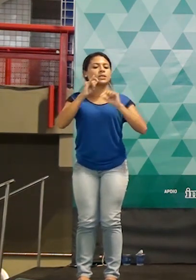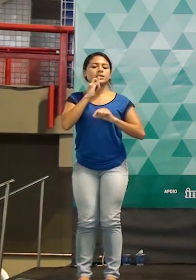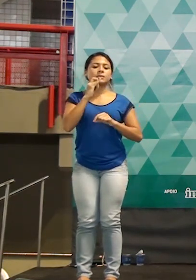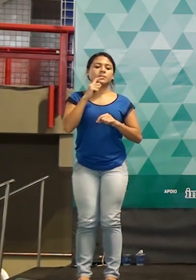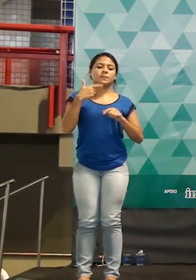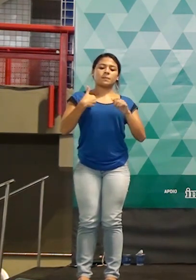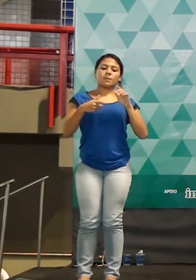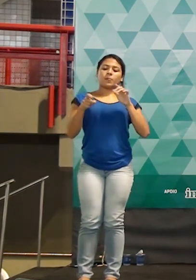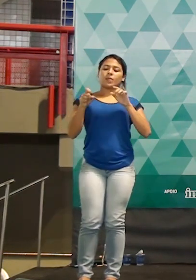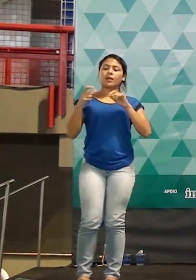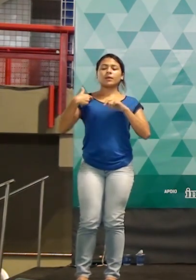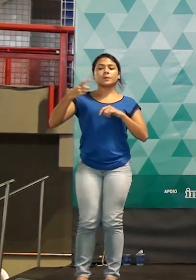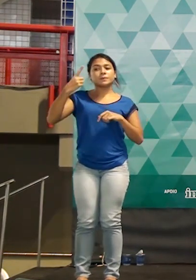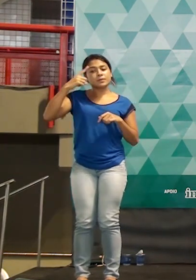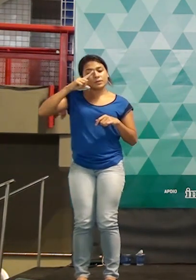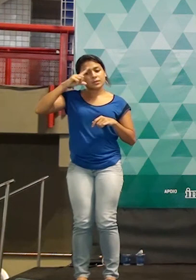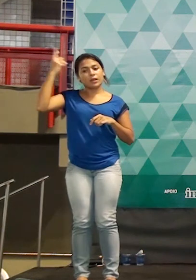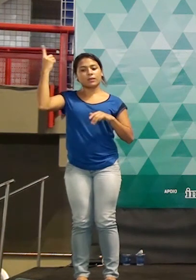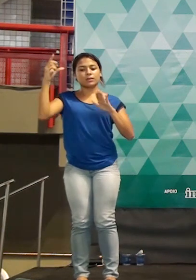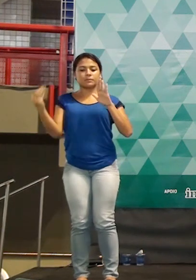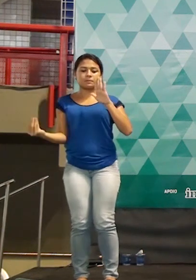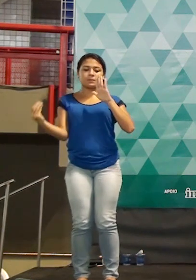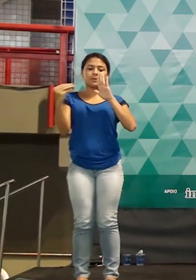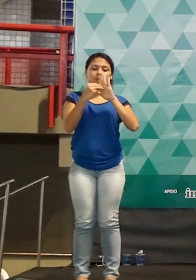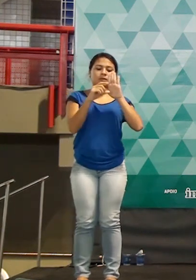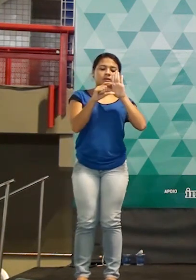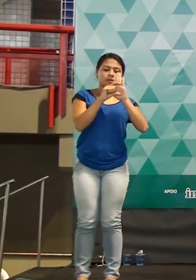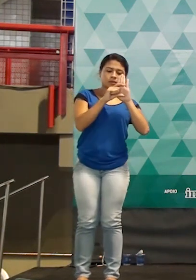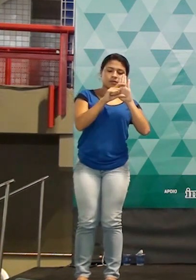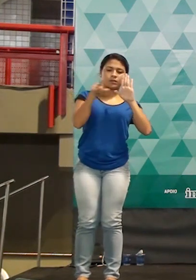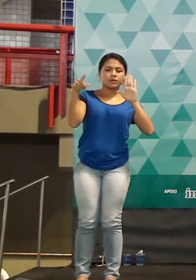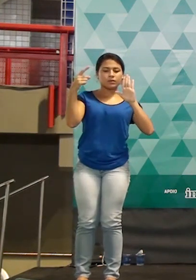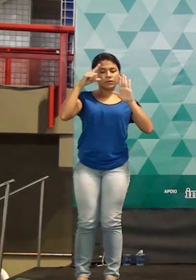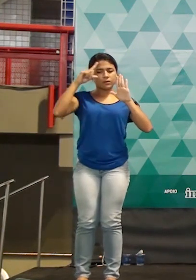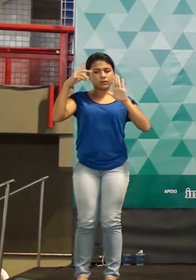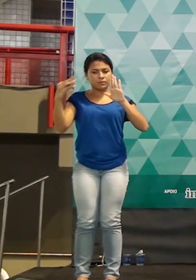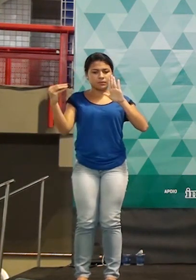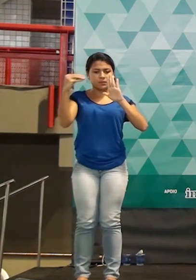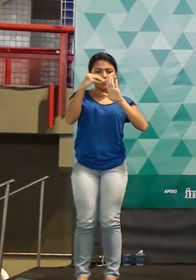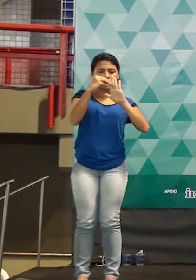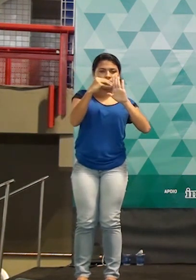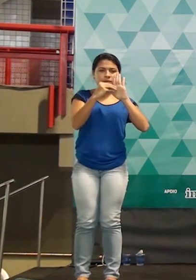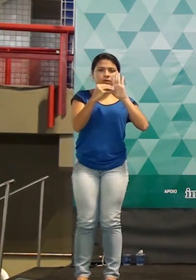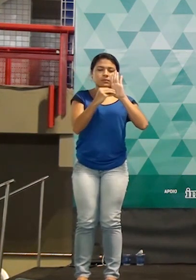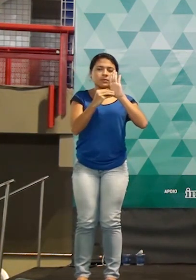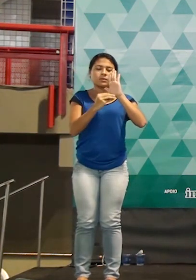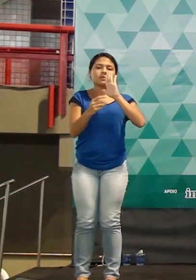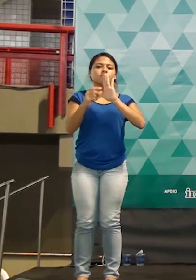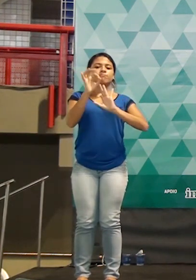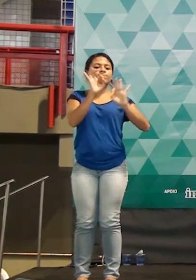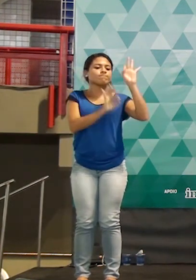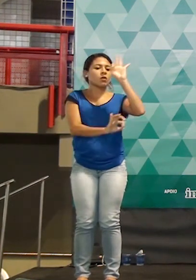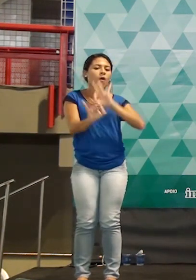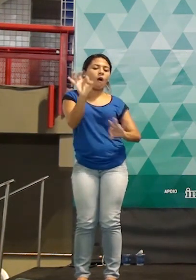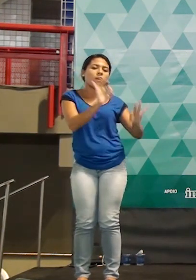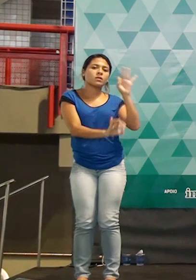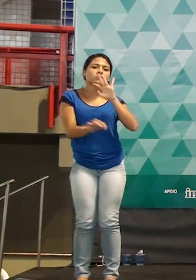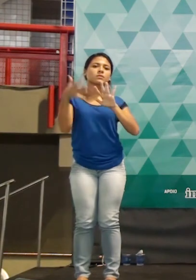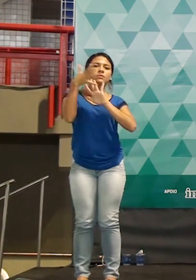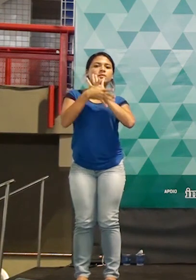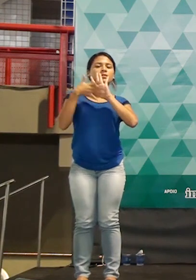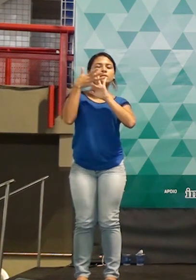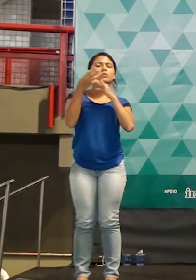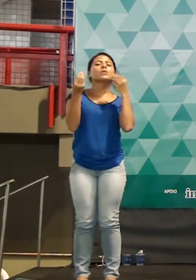tal parágrafo, essa daqui em outro parágrafo. Interpretar informações, fatos. Onde é